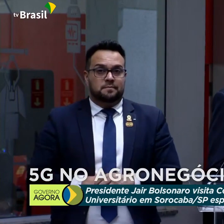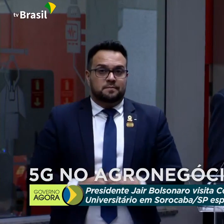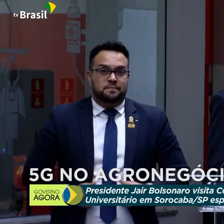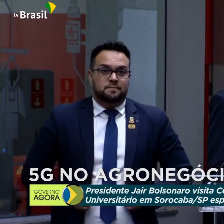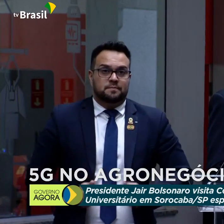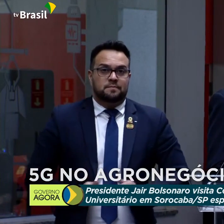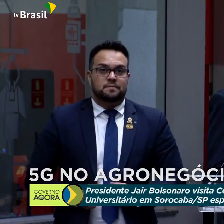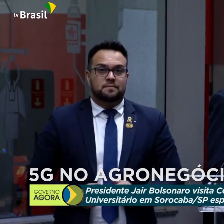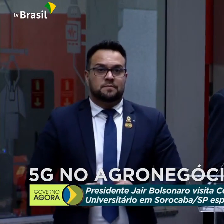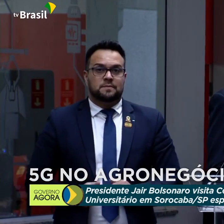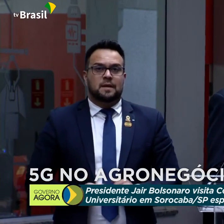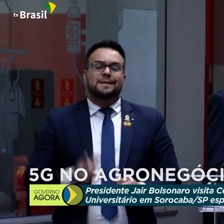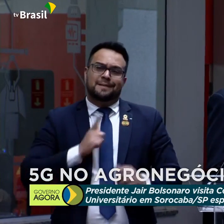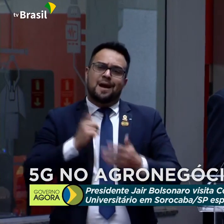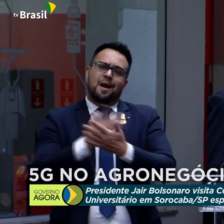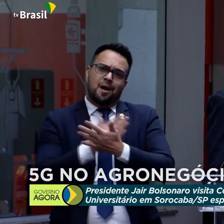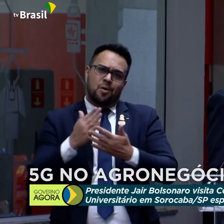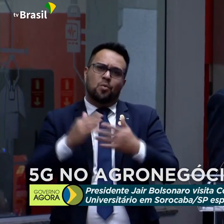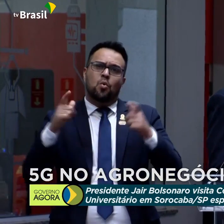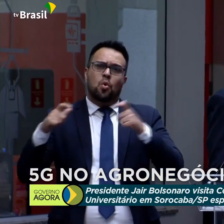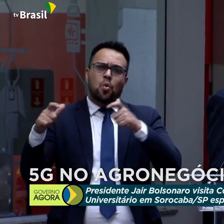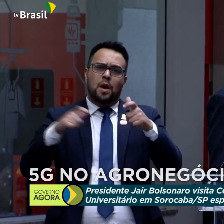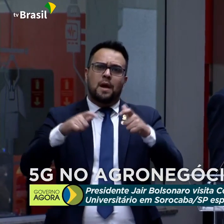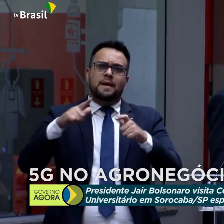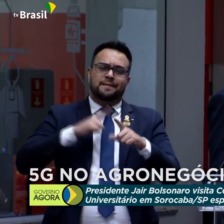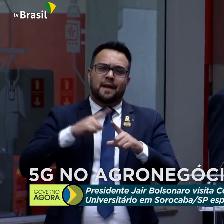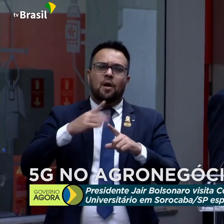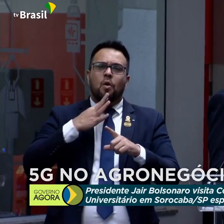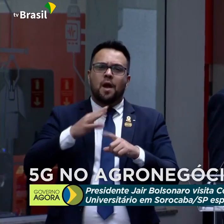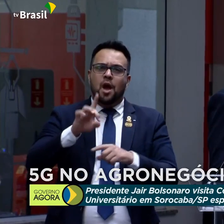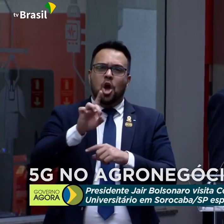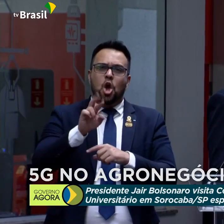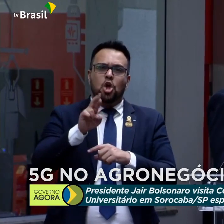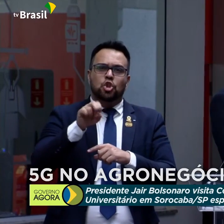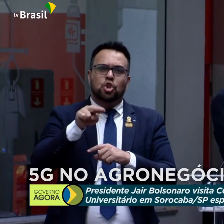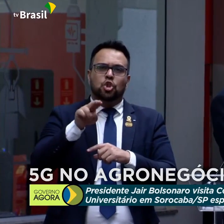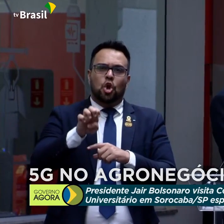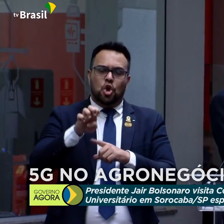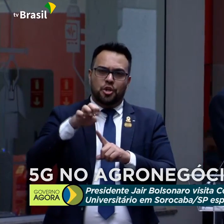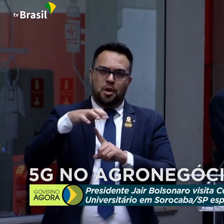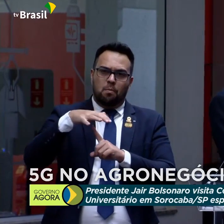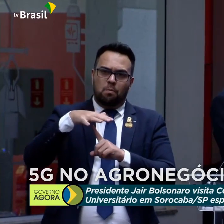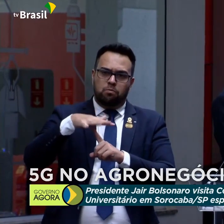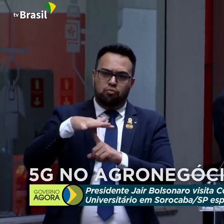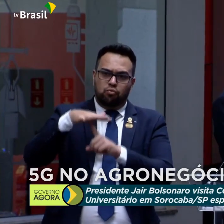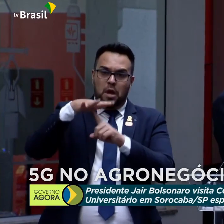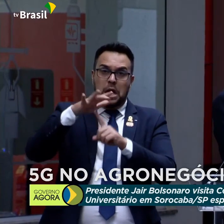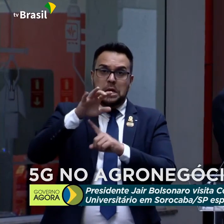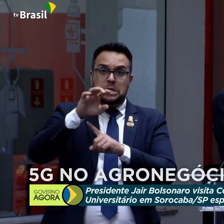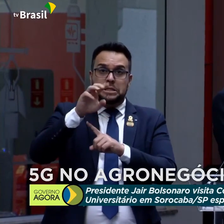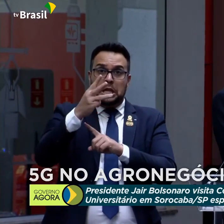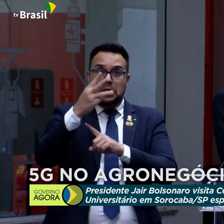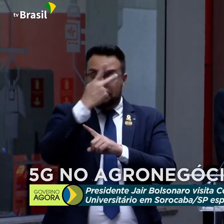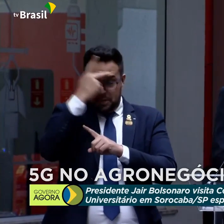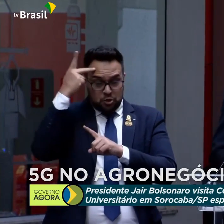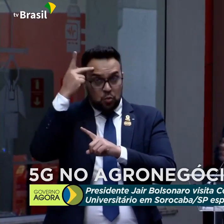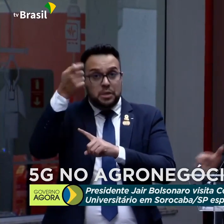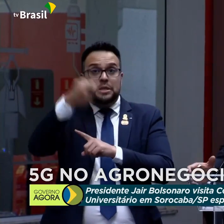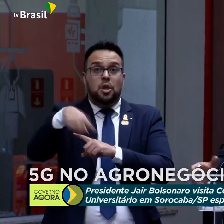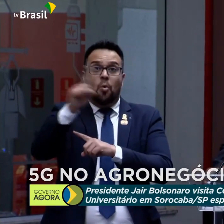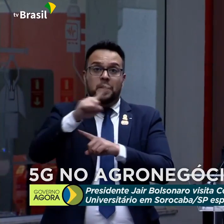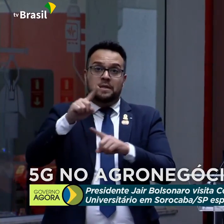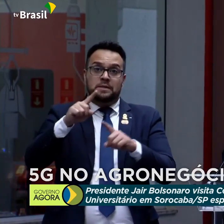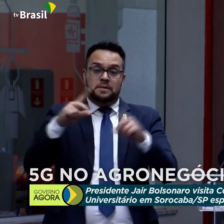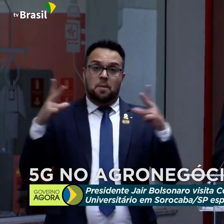sem motorista, como já tem lugares que tem drone táxi. Três pessoas subindo num drone, sem motorista, se